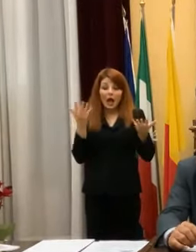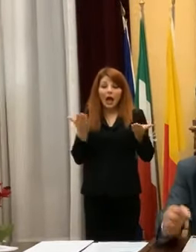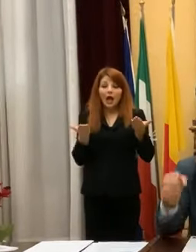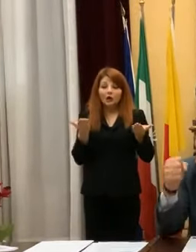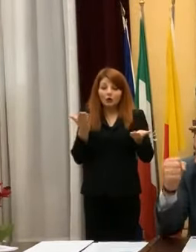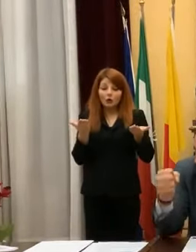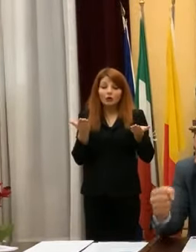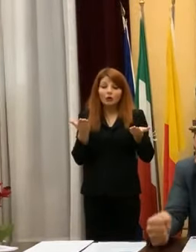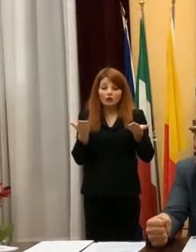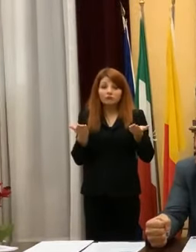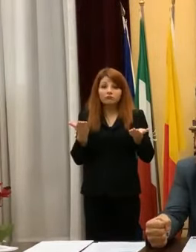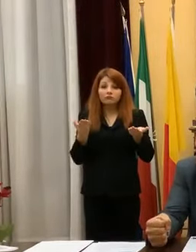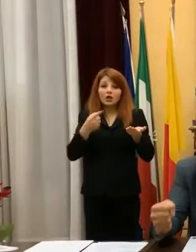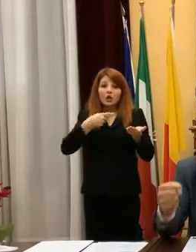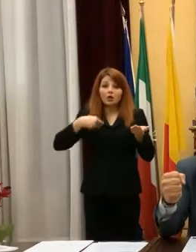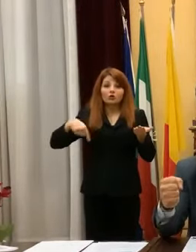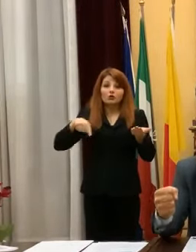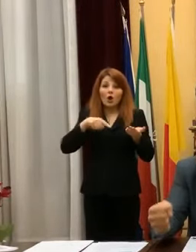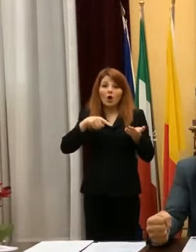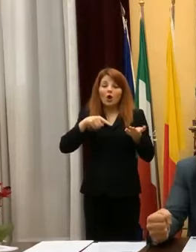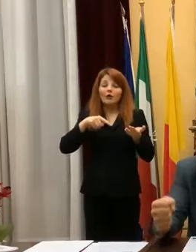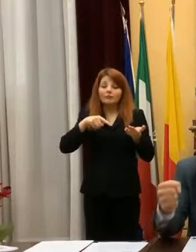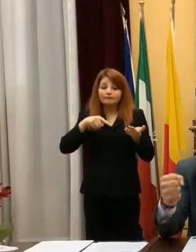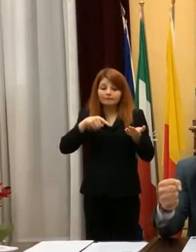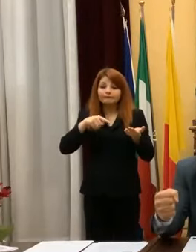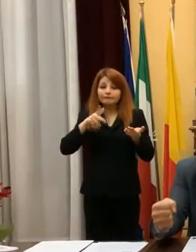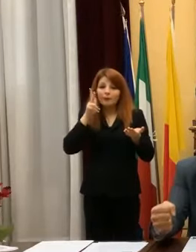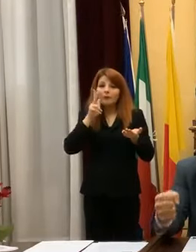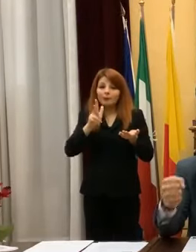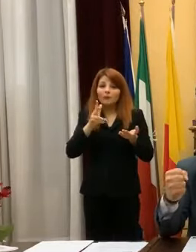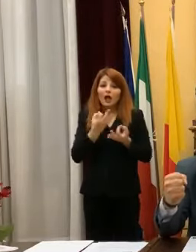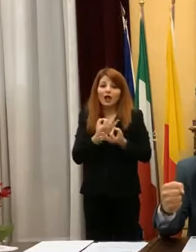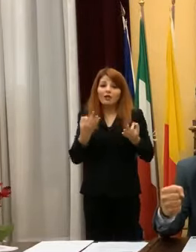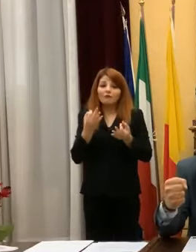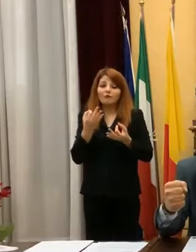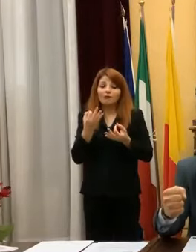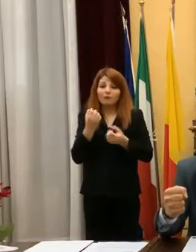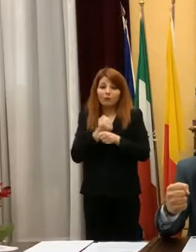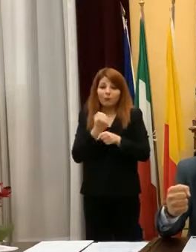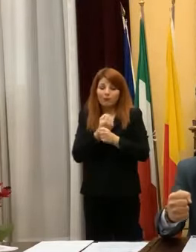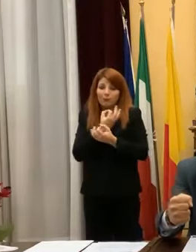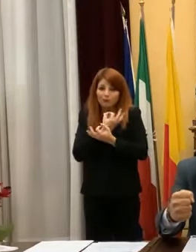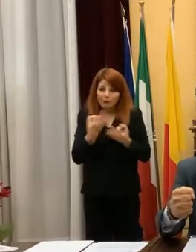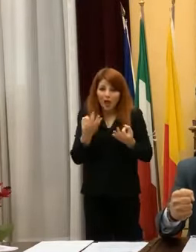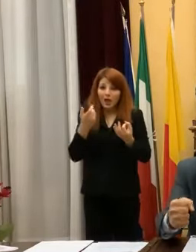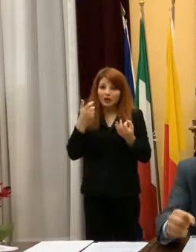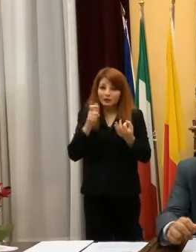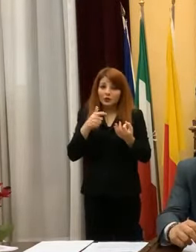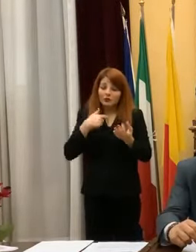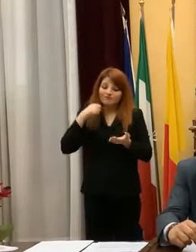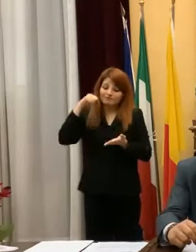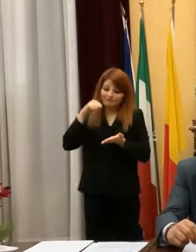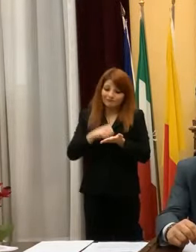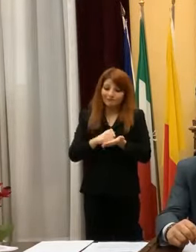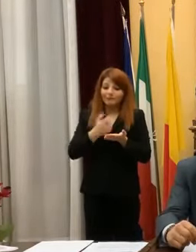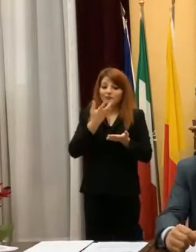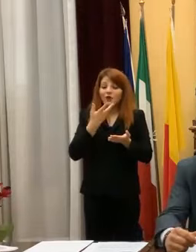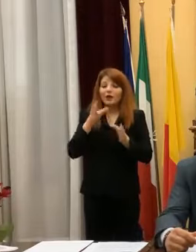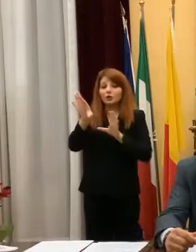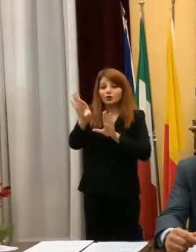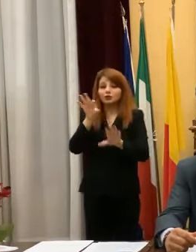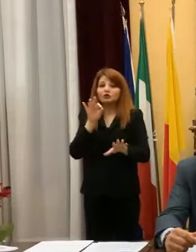riusciti ad imporci e anche lì ad avere questa figura di La Ganga